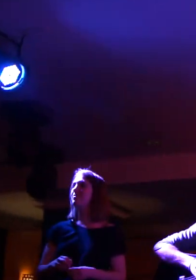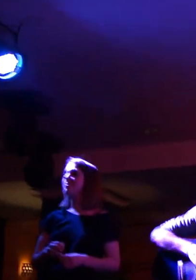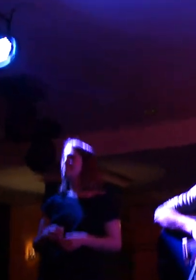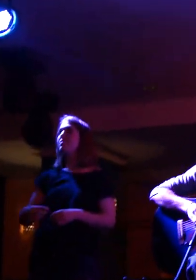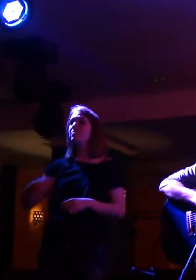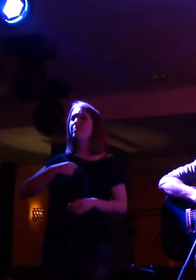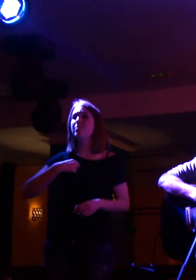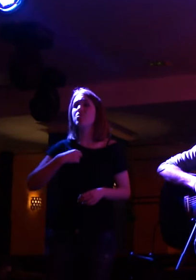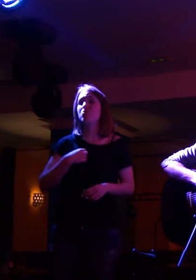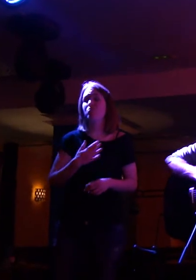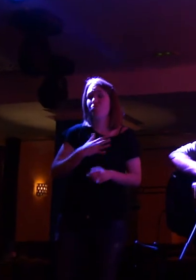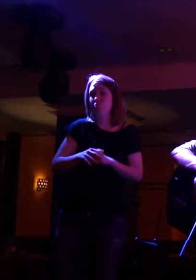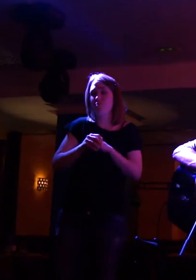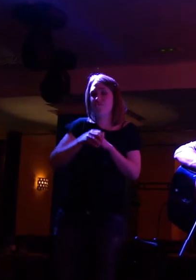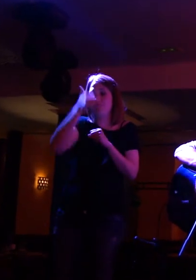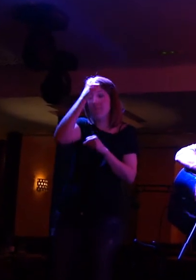Tengo un amigo